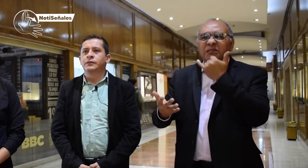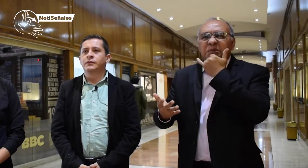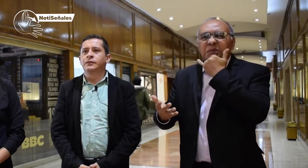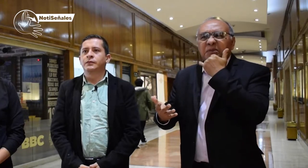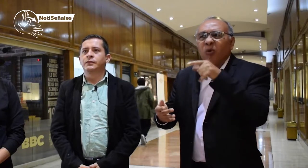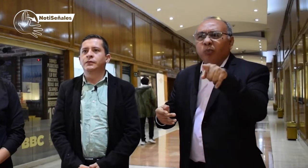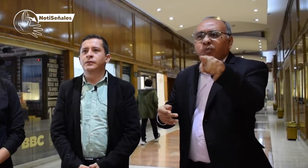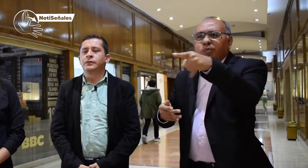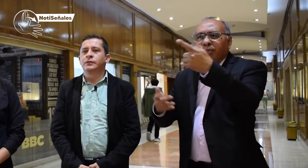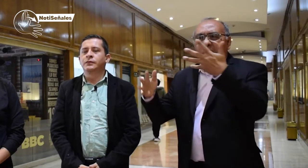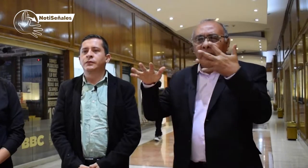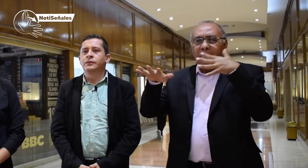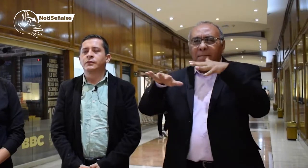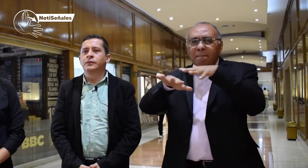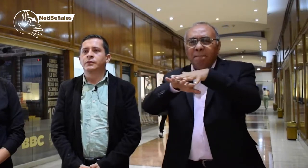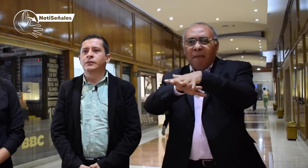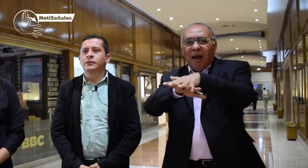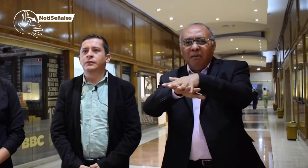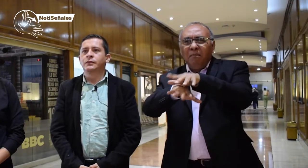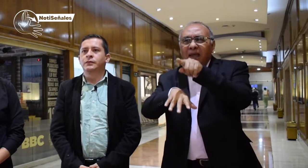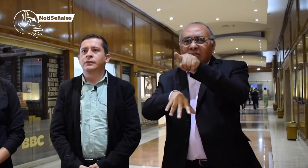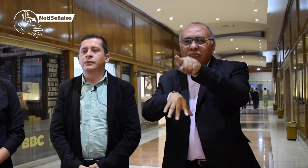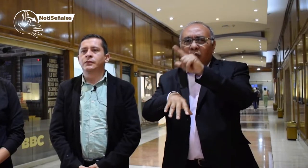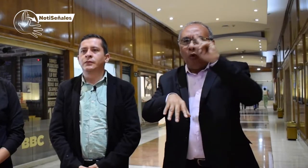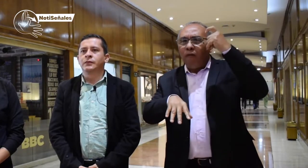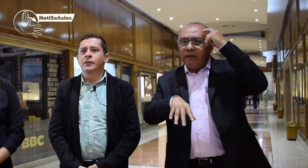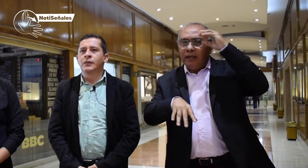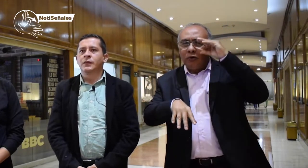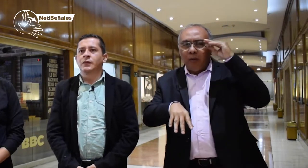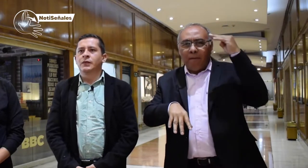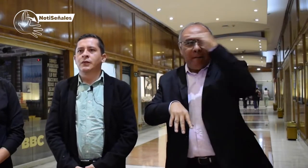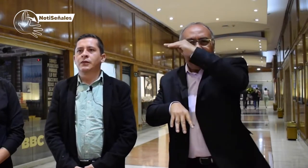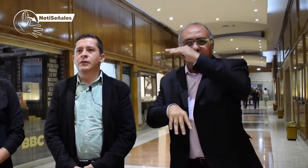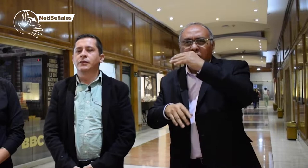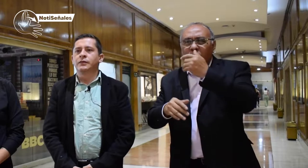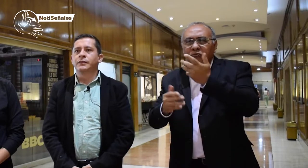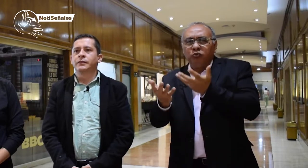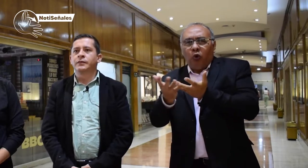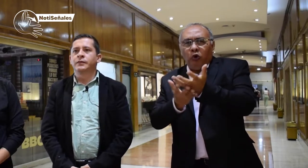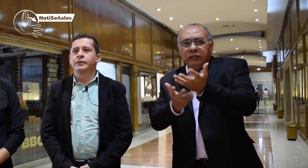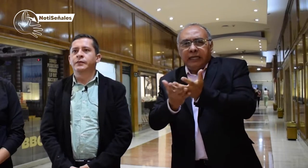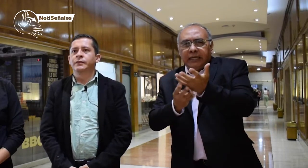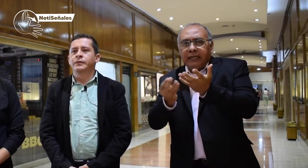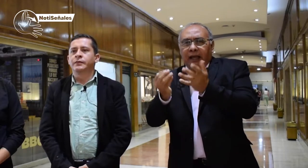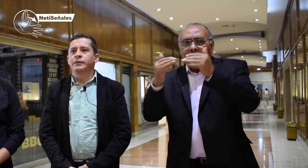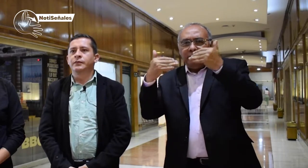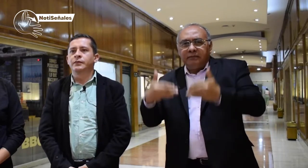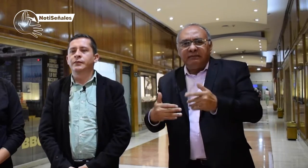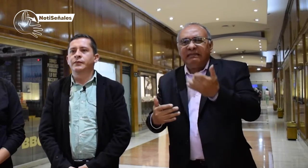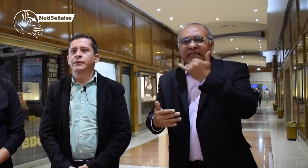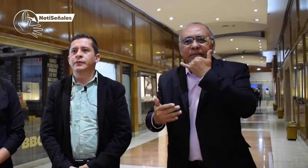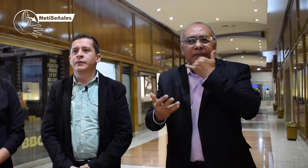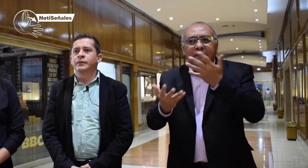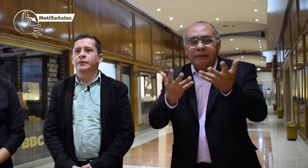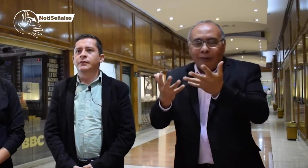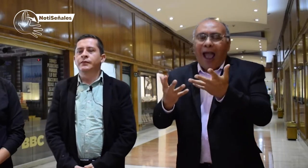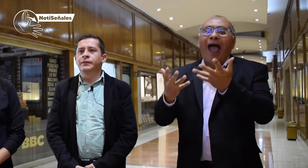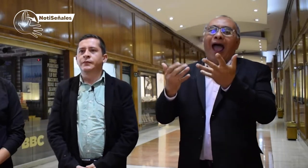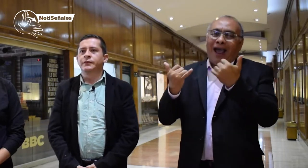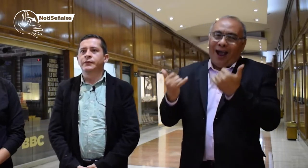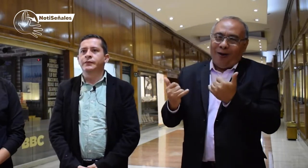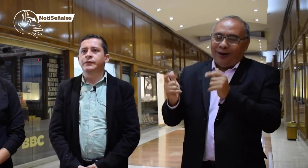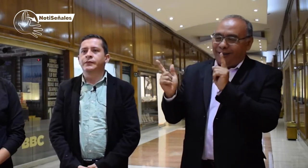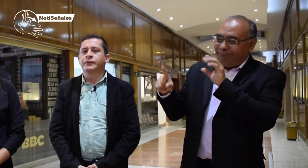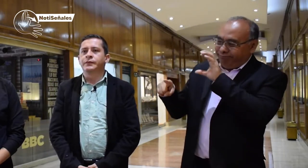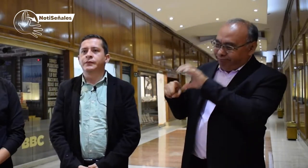La comunidad sorda nos ha estado preguntando insistentemente acerca de cómo va el proceso de empalme entre el gobierno